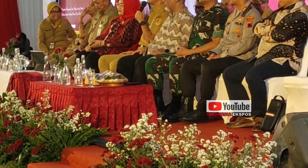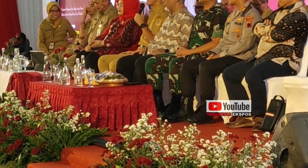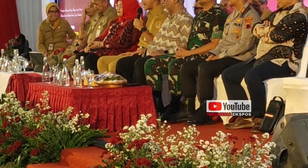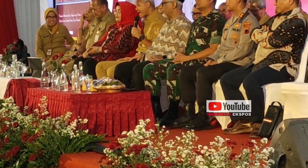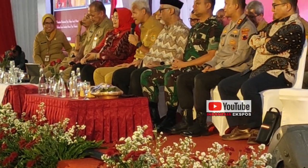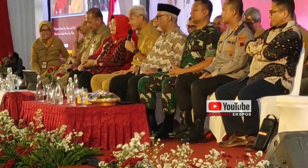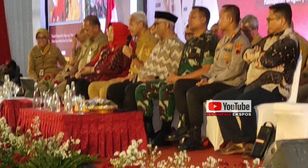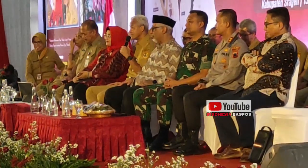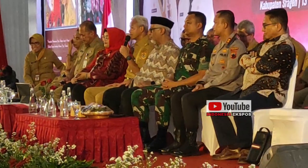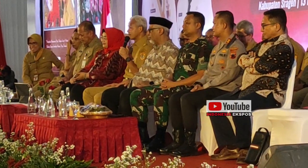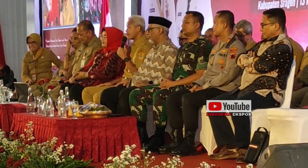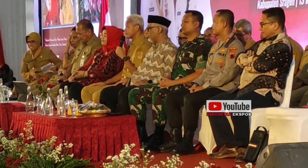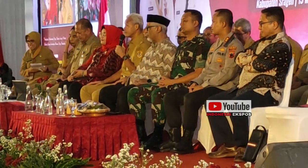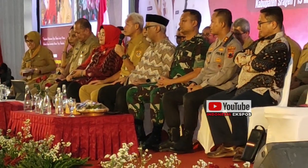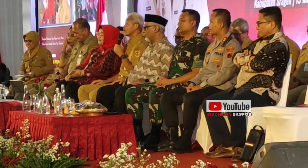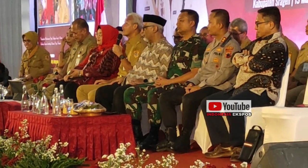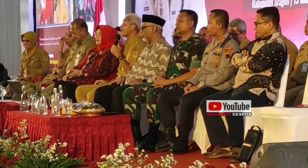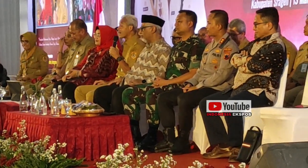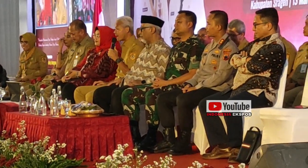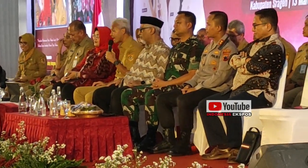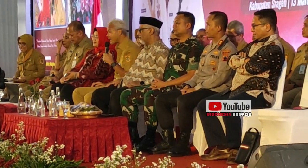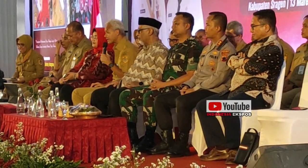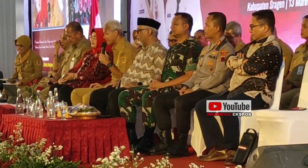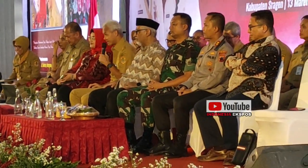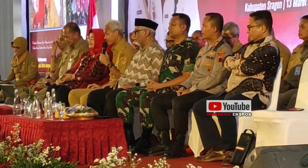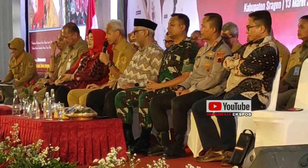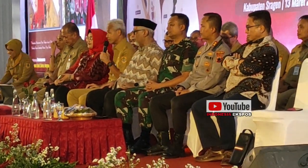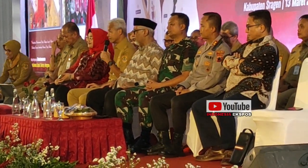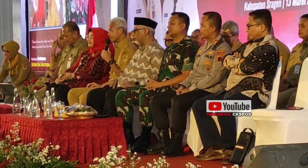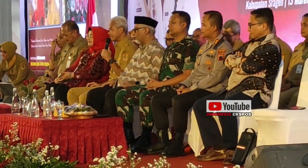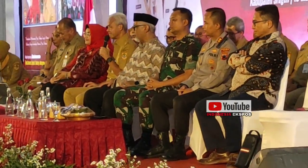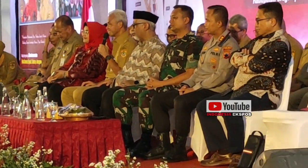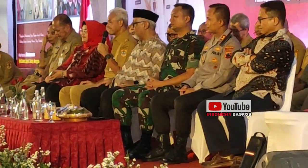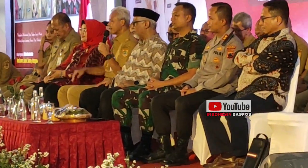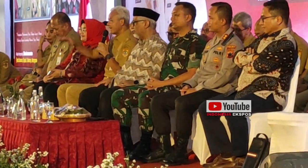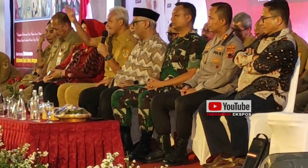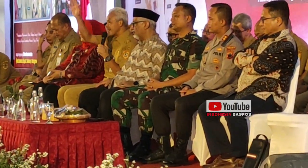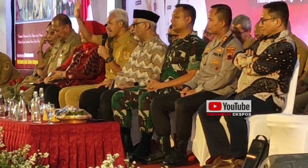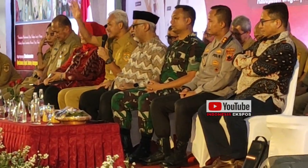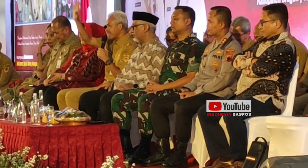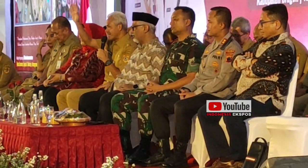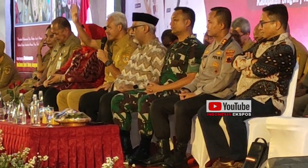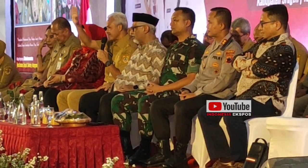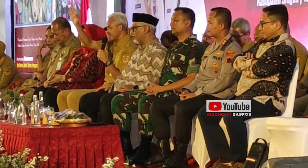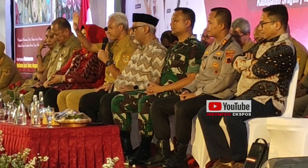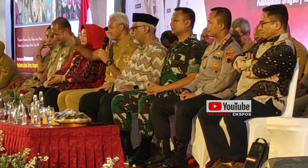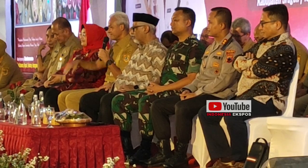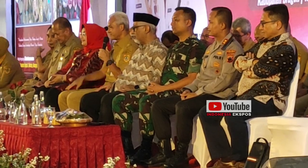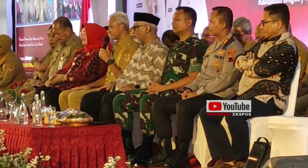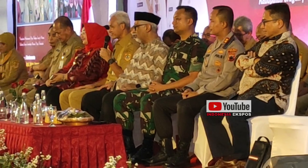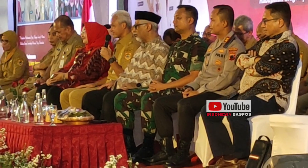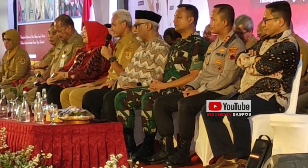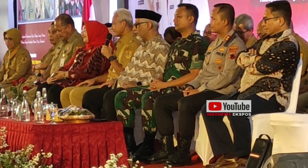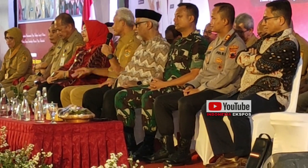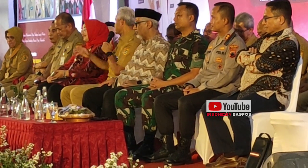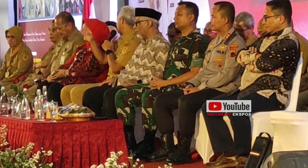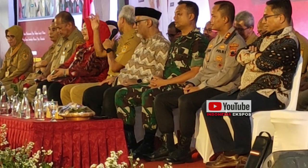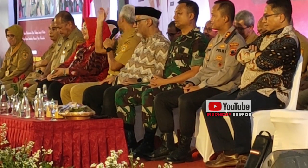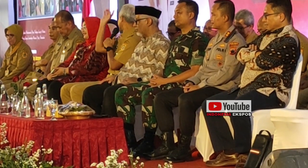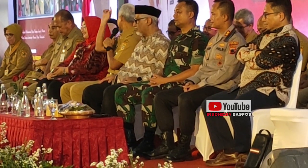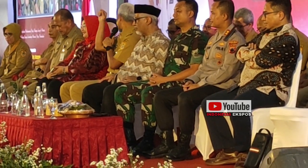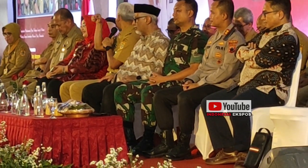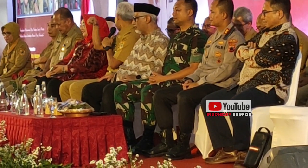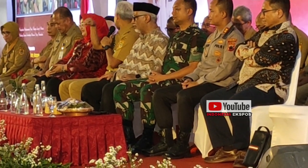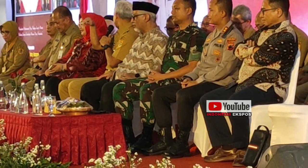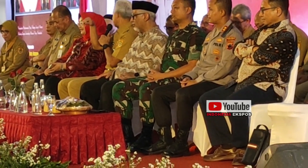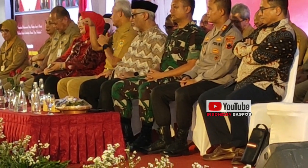sebagai teman, tapi artinya jo galak-galak kira-kira gitu. Oke Lim, makasih Lim. Iya, sama-sama pak. Salam tujuh